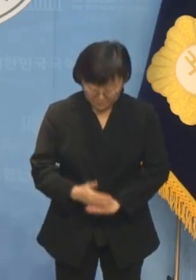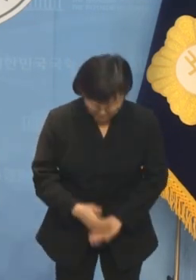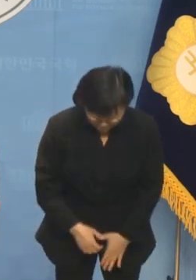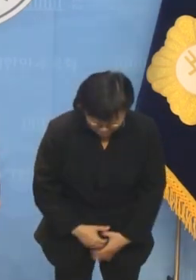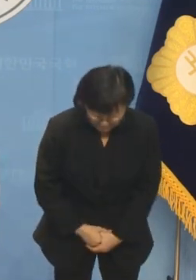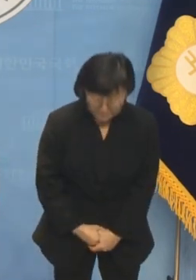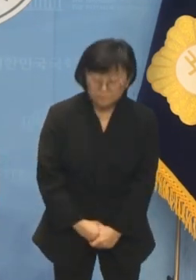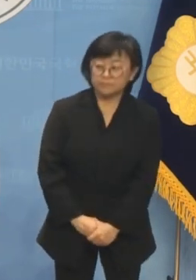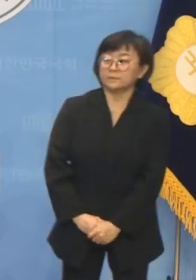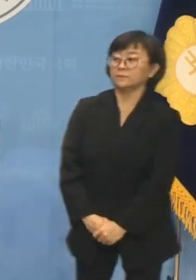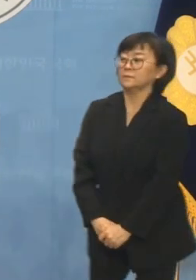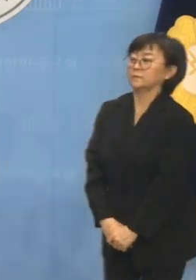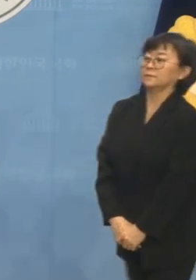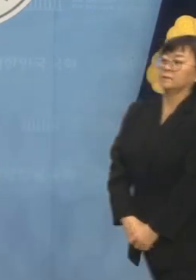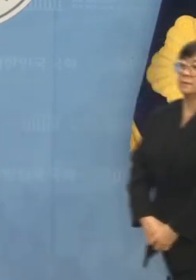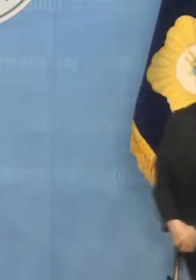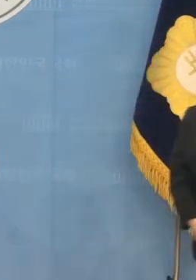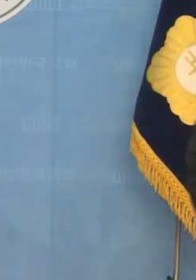감사합니다.